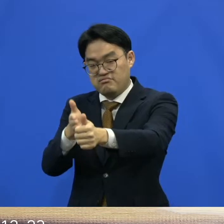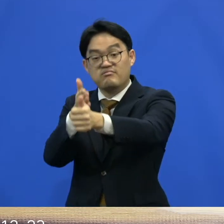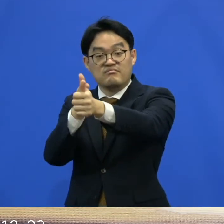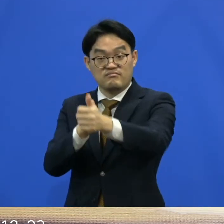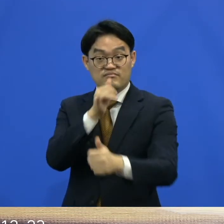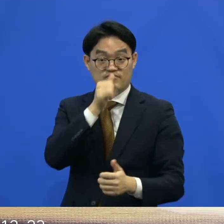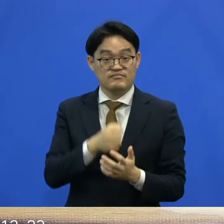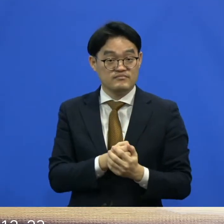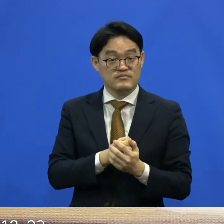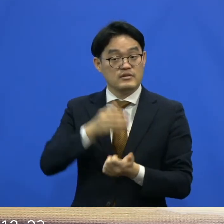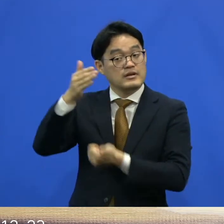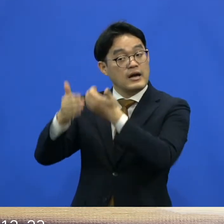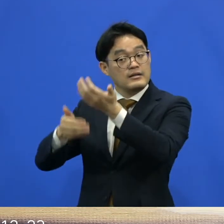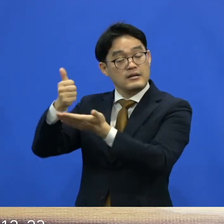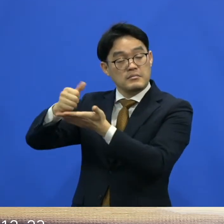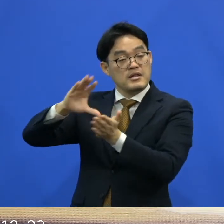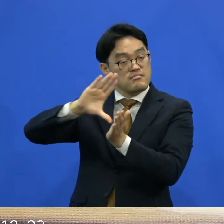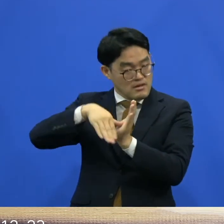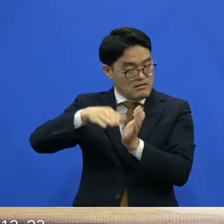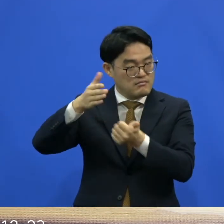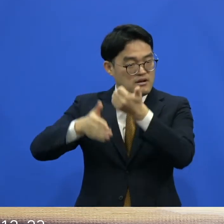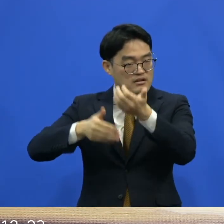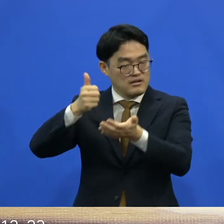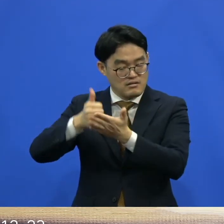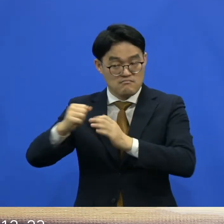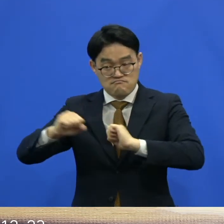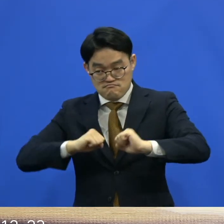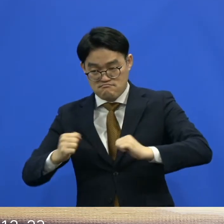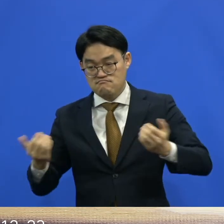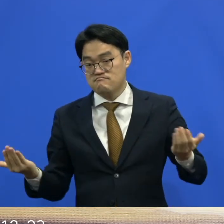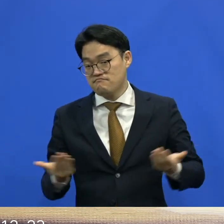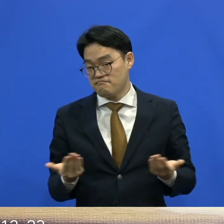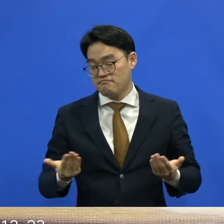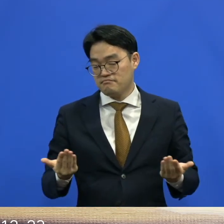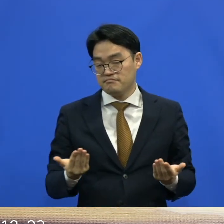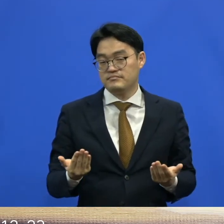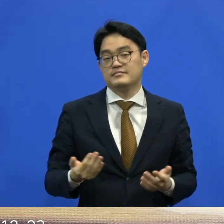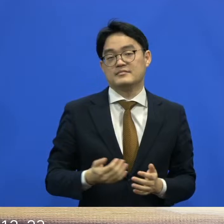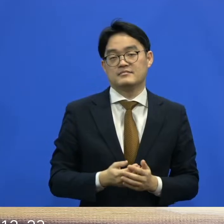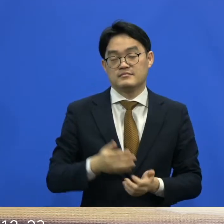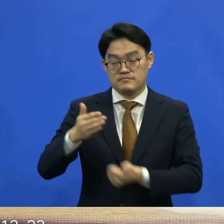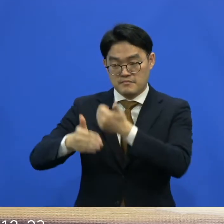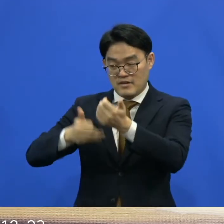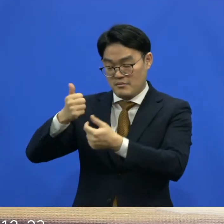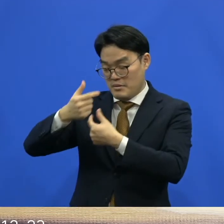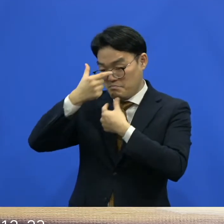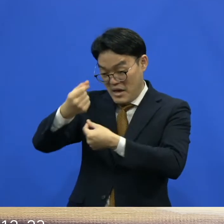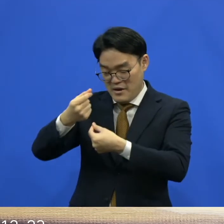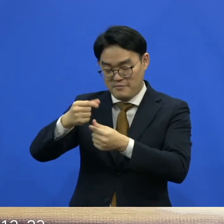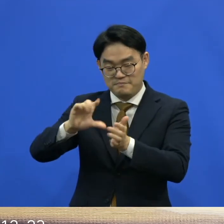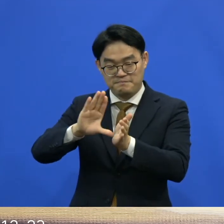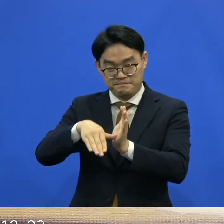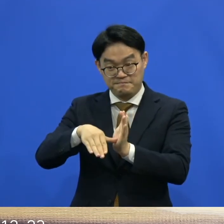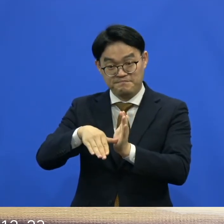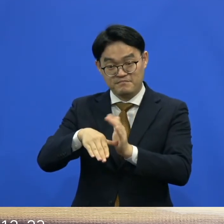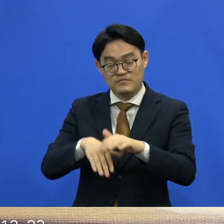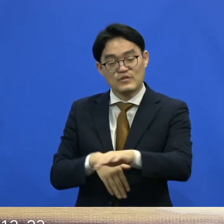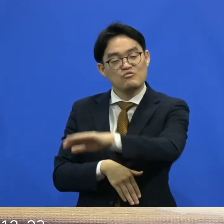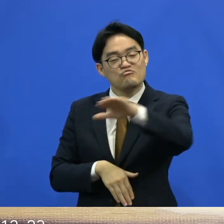하나님의 때가 올 때까지 하나님이 하시는 일이 하나 있어요. 그 하나님의 타이밍은